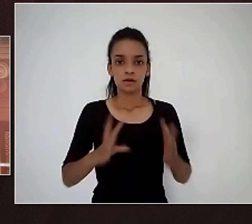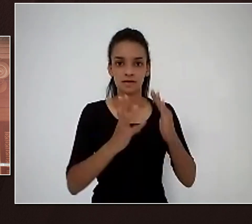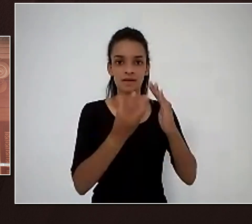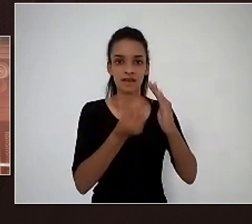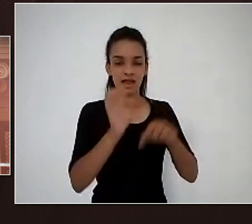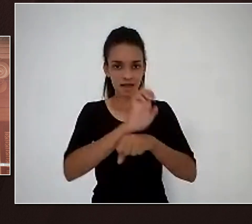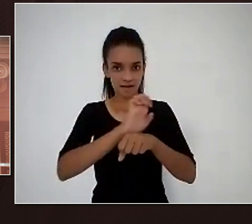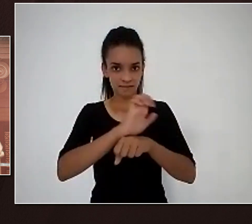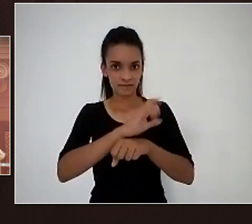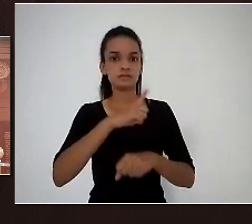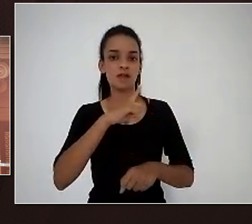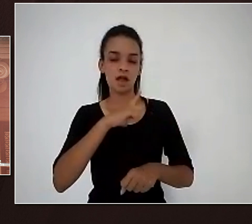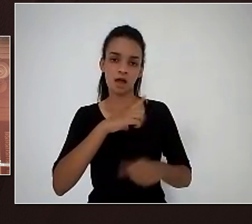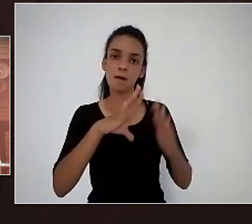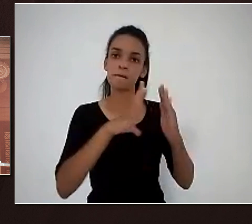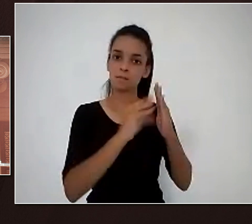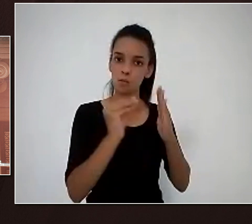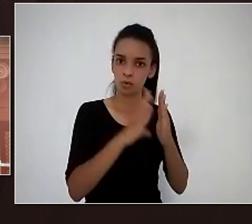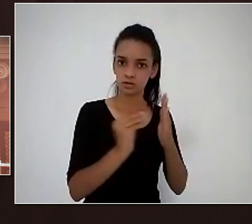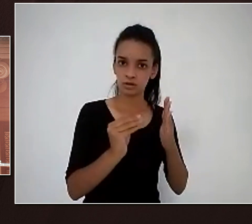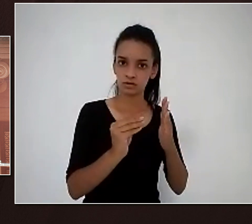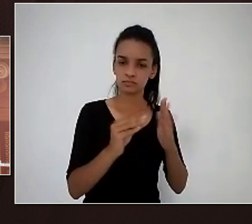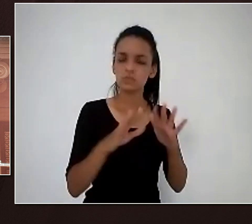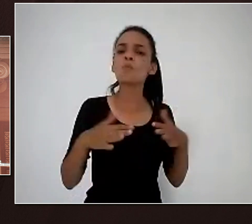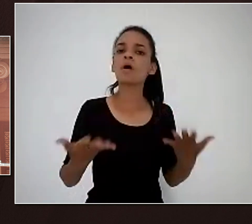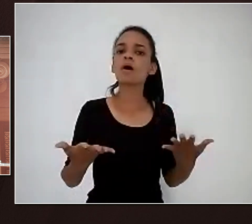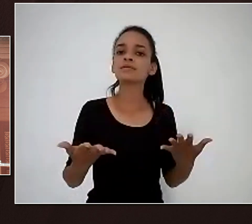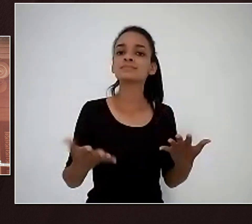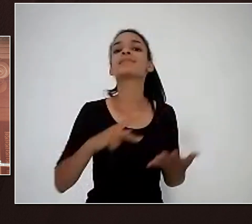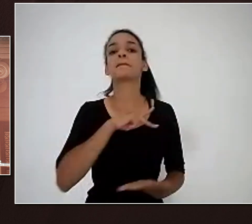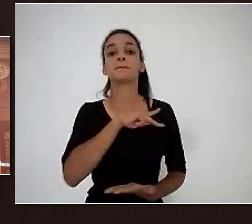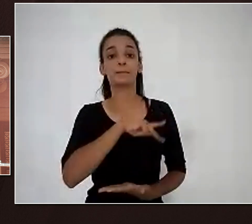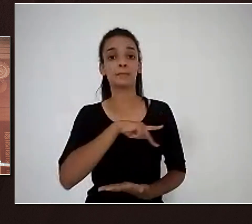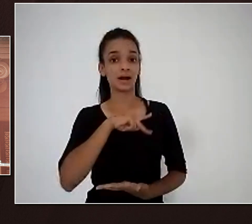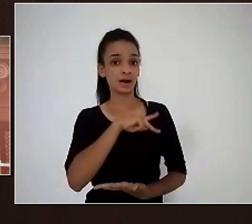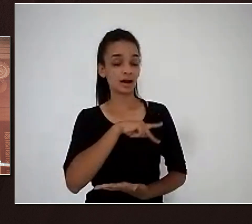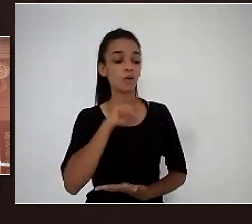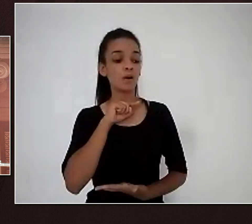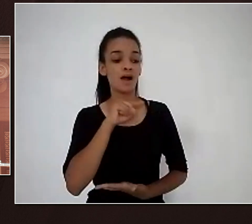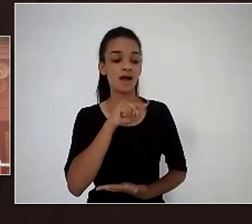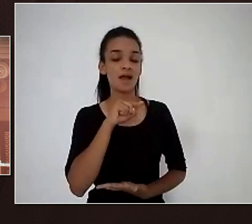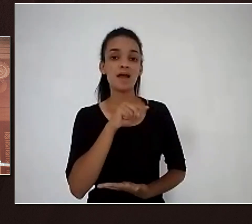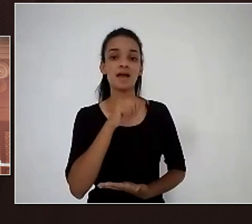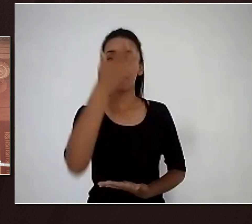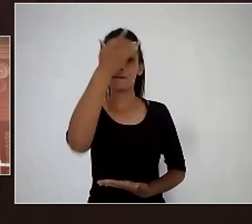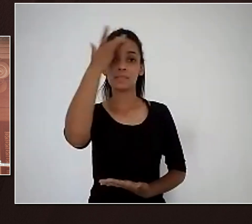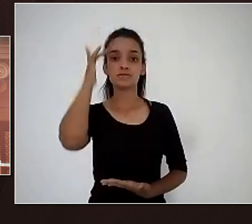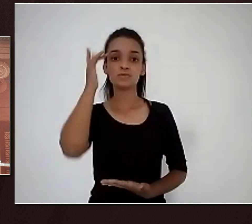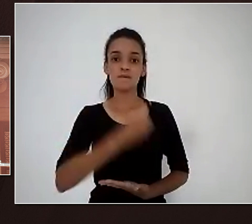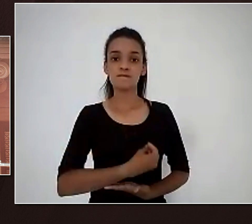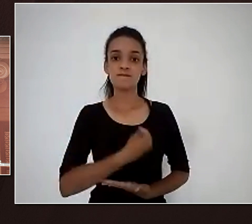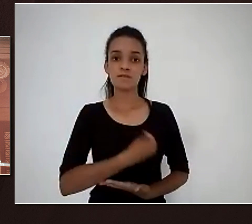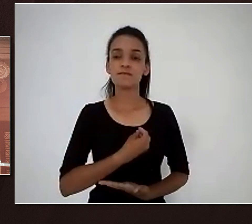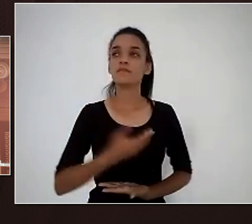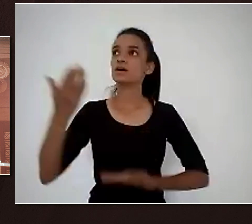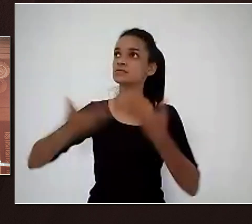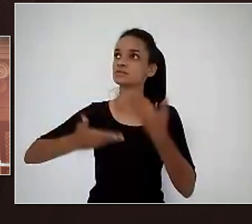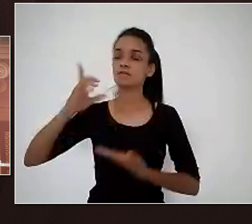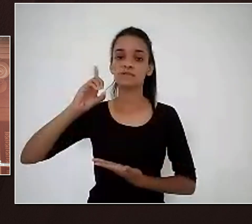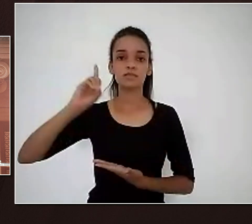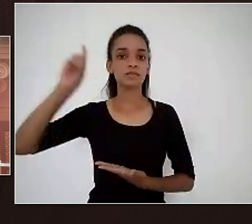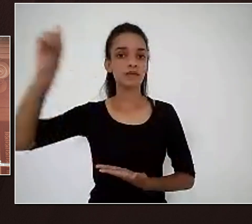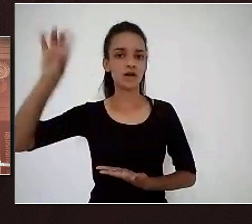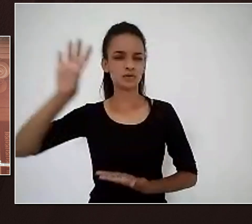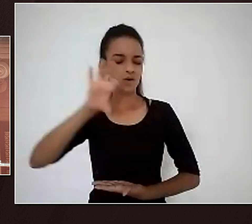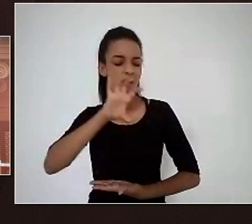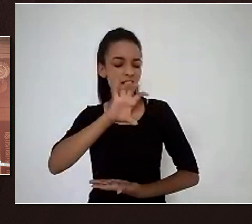modelo? Paulo, ele foi alguém que viveu e serviu ao Senhor, com amor ao Senhor